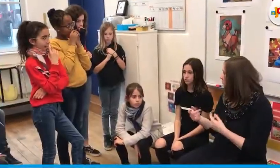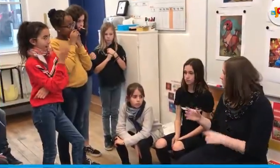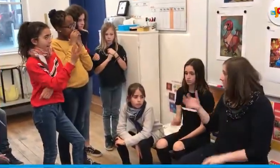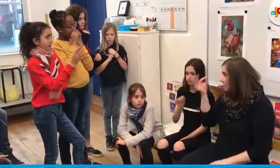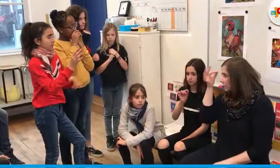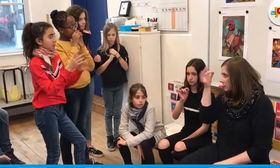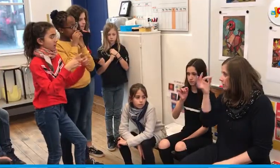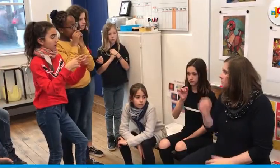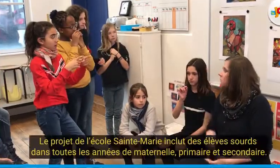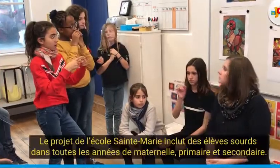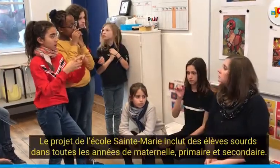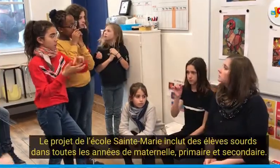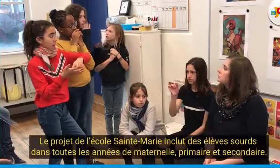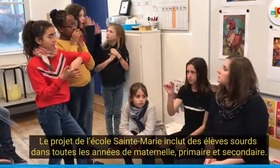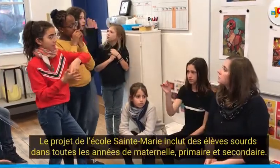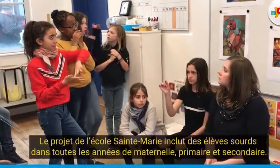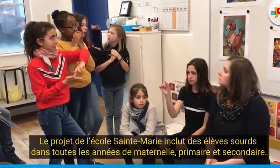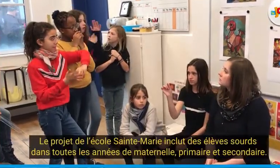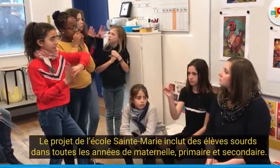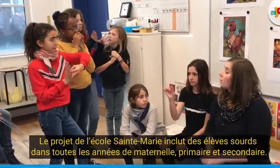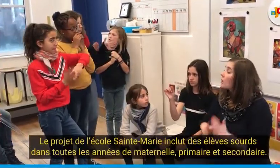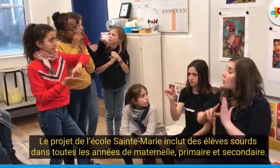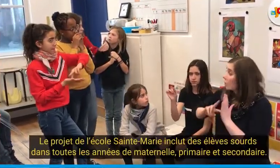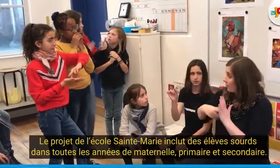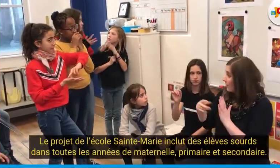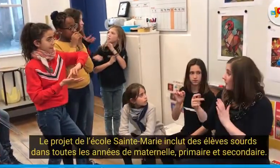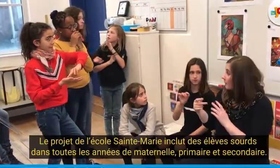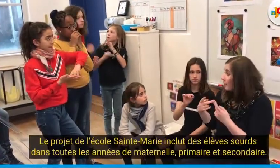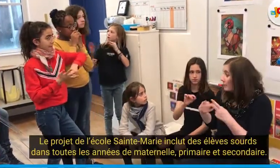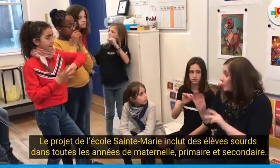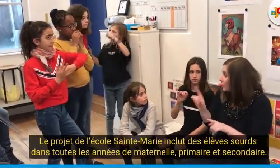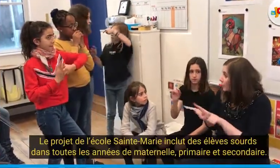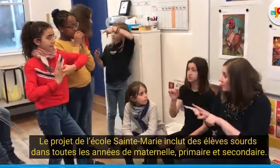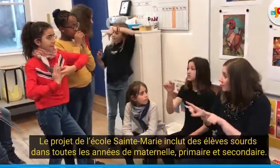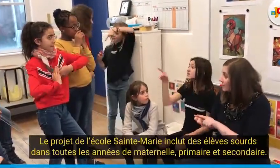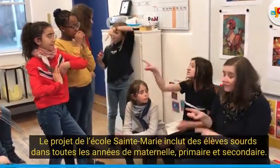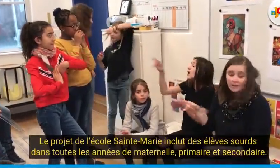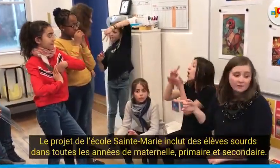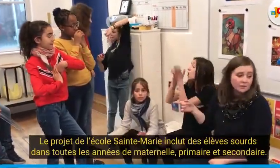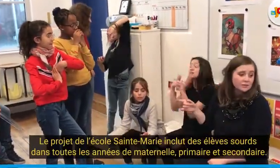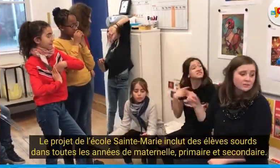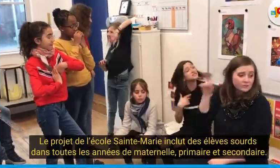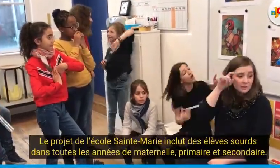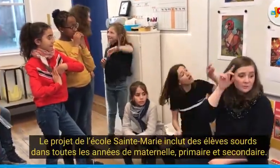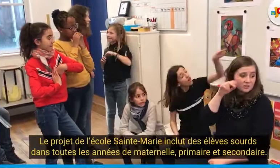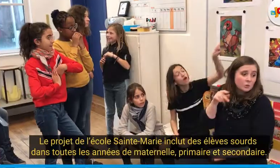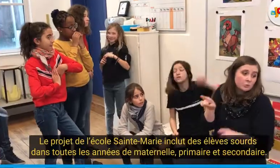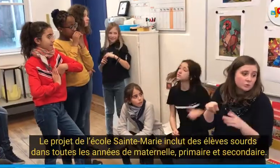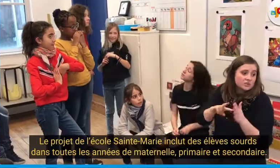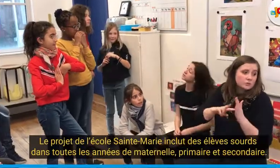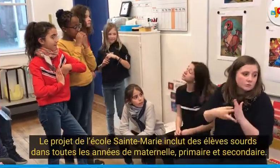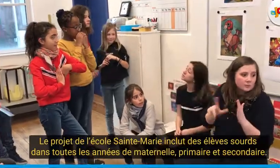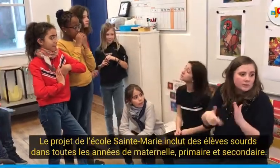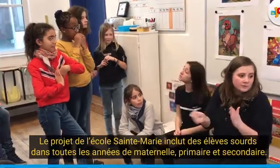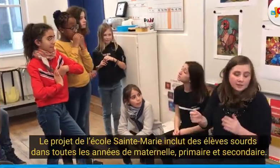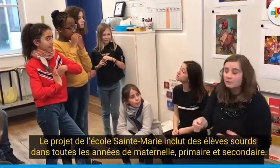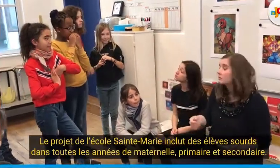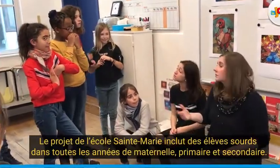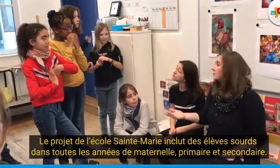Je pense que si c'est réalisé à la latte ce sera quand même mieux. Oui et Sophia me dit on veut aussi le compas évidemment. Bah